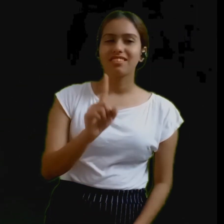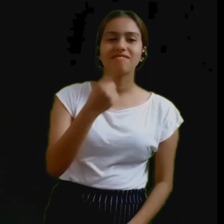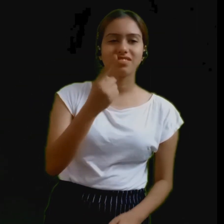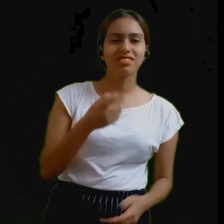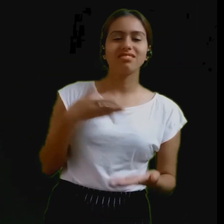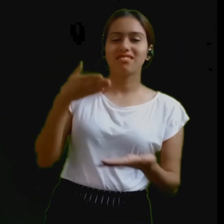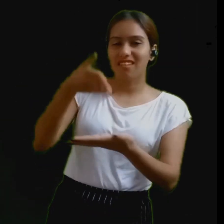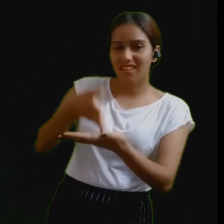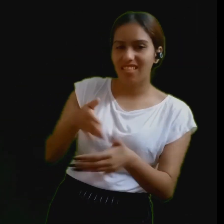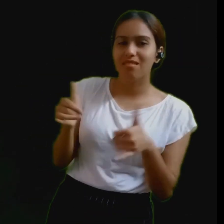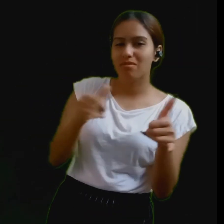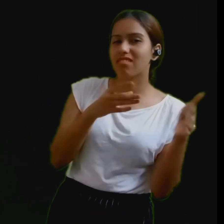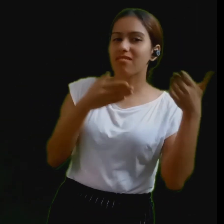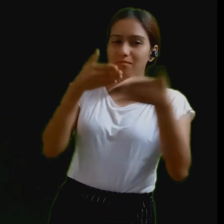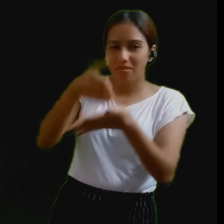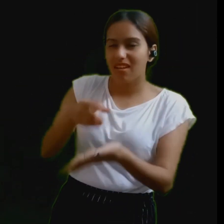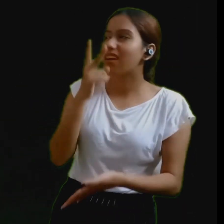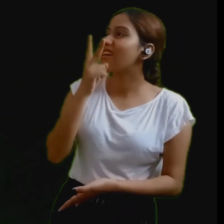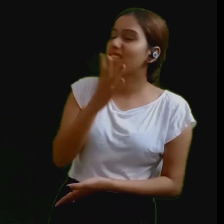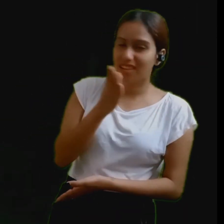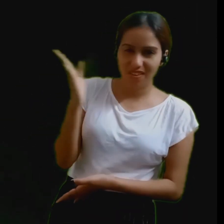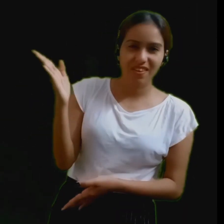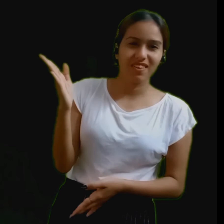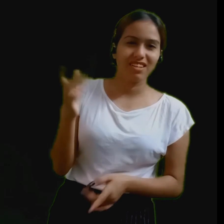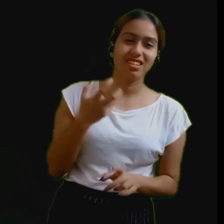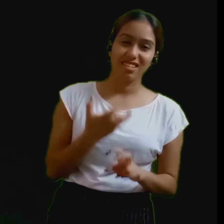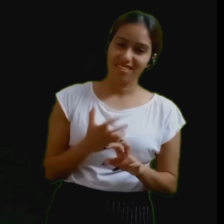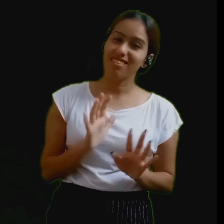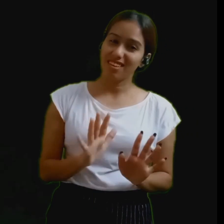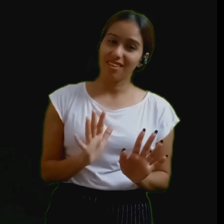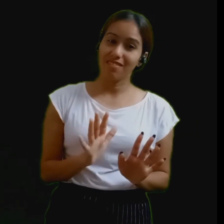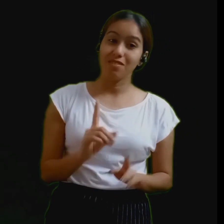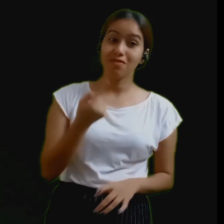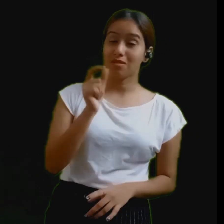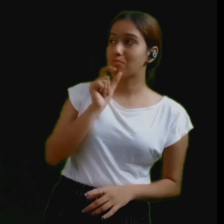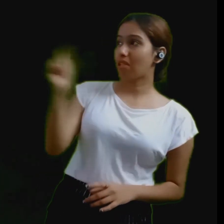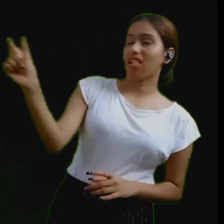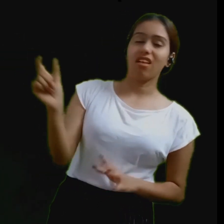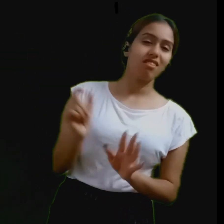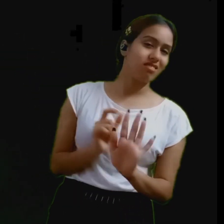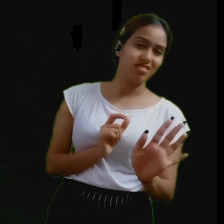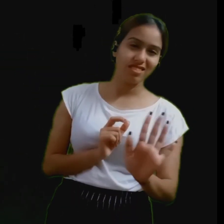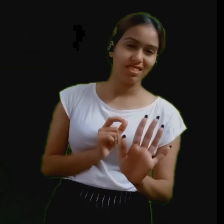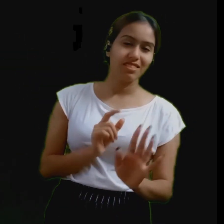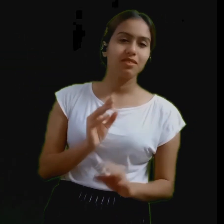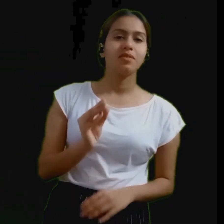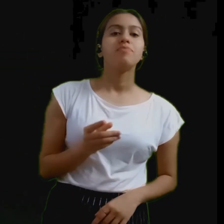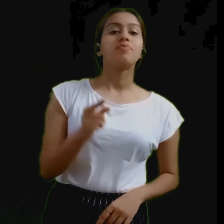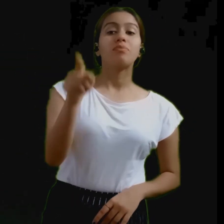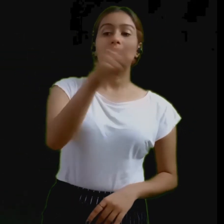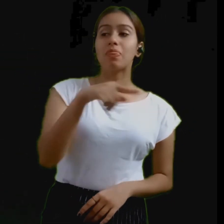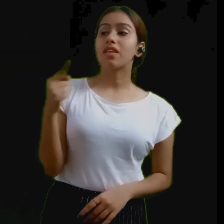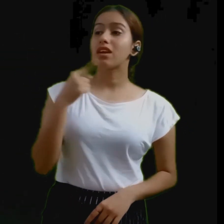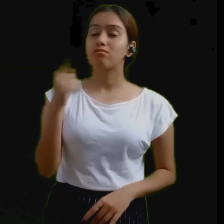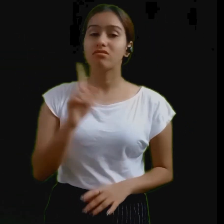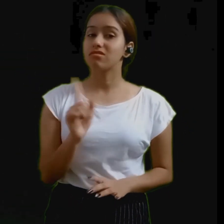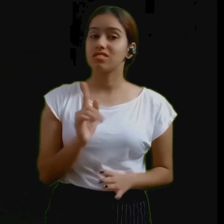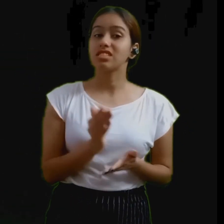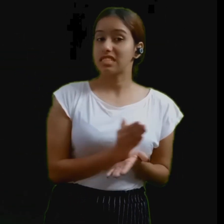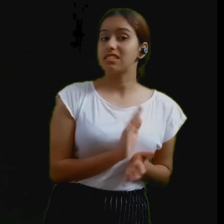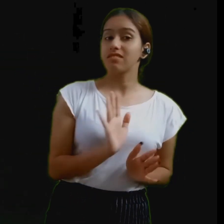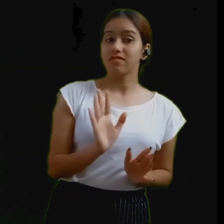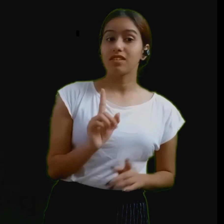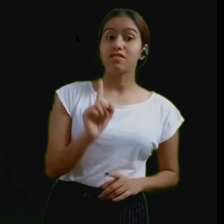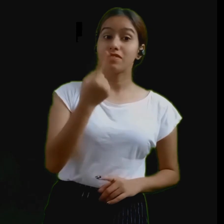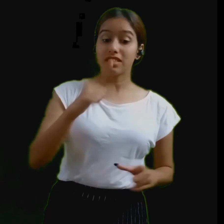है। तो इसलिए कोशिश कीजिएगा कि आप दूसरों पर कुछ कहने से बचें, अपनी सिचुएशन को, अपनी लाइफ को अच्छी करने की कोशिश करें। ये छोटी